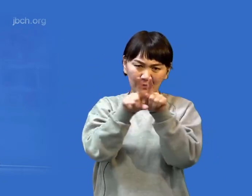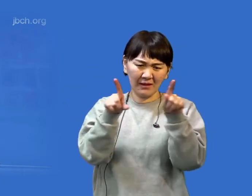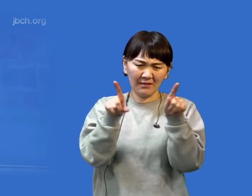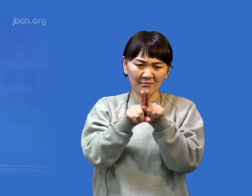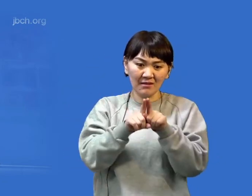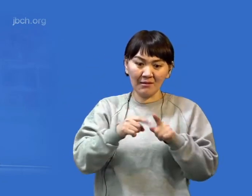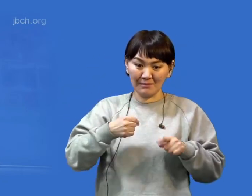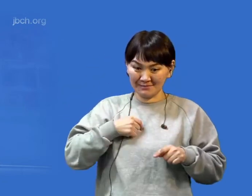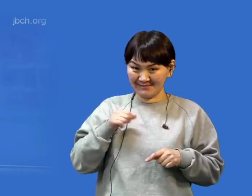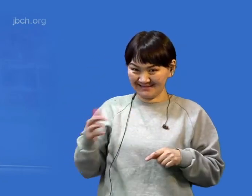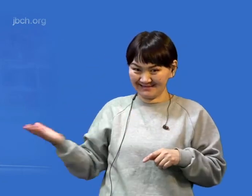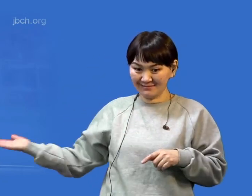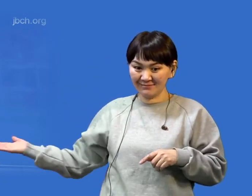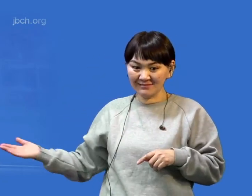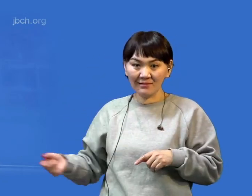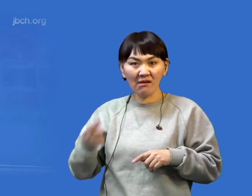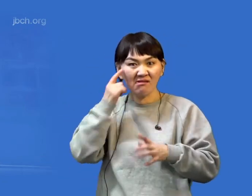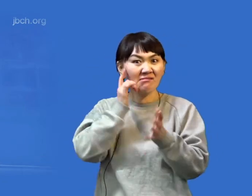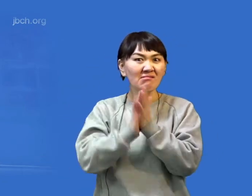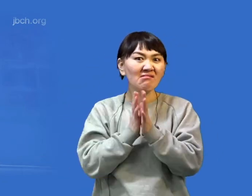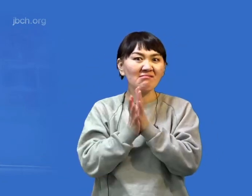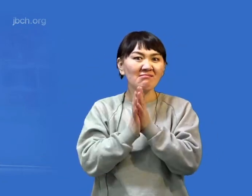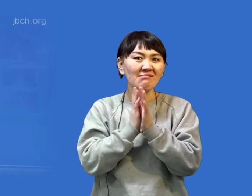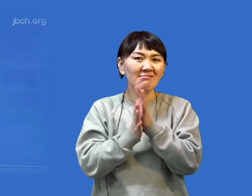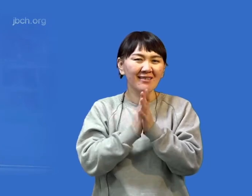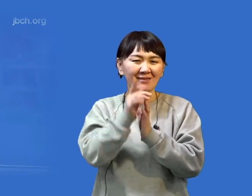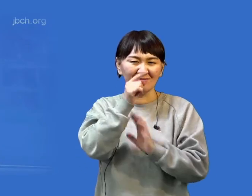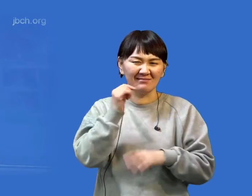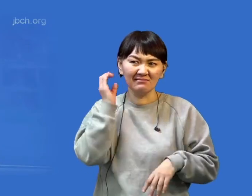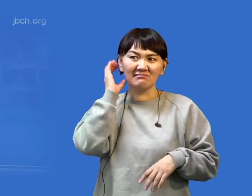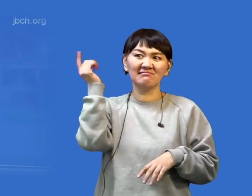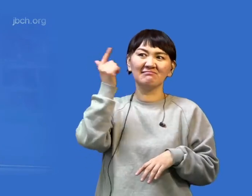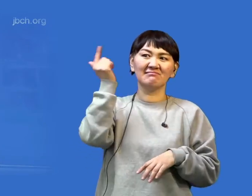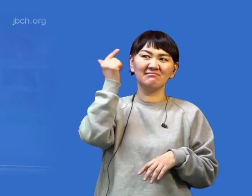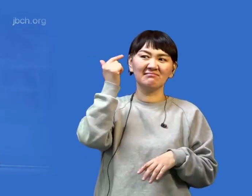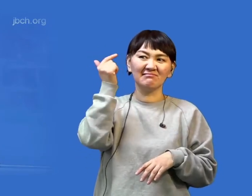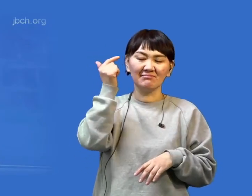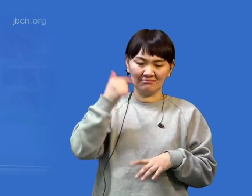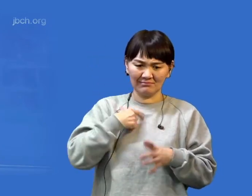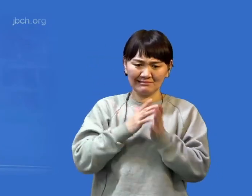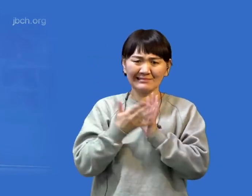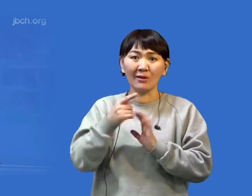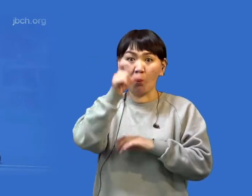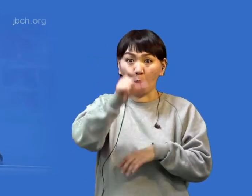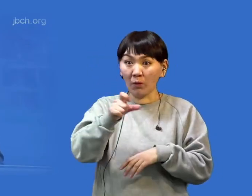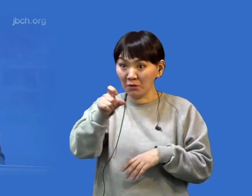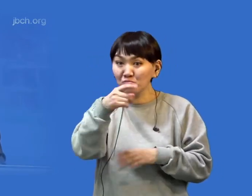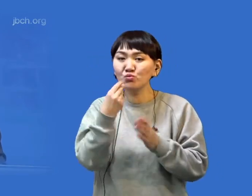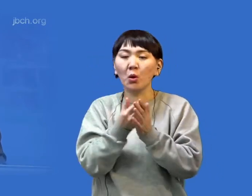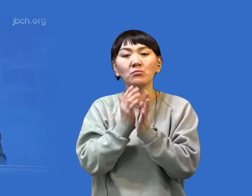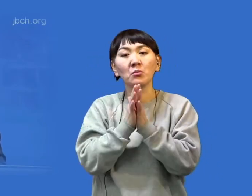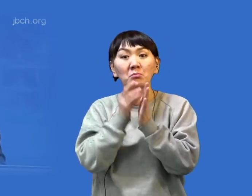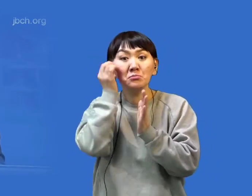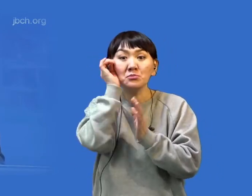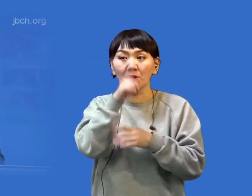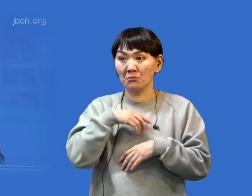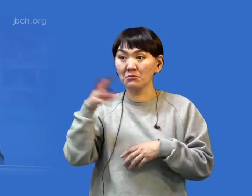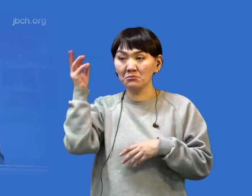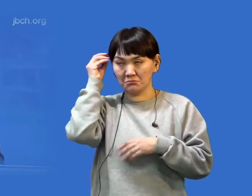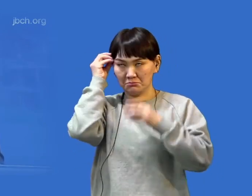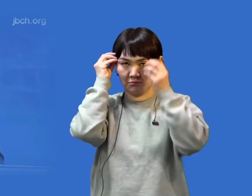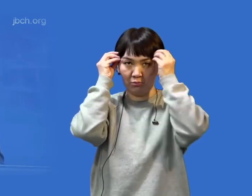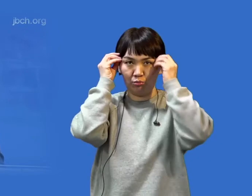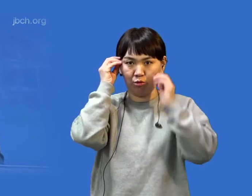би бараг сэтгэлд нь шингэтэл энэ үгийг хэлж магадгүй яагаад хүн гэдэг дорхоноо мартаж чаддаг байхгүй.